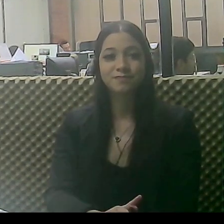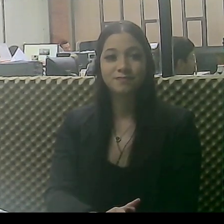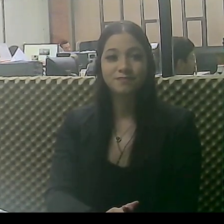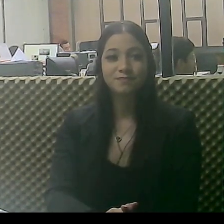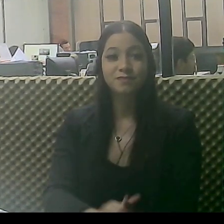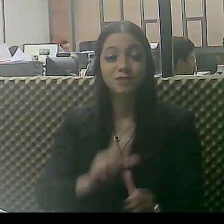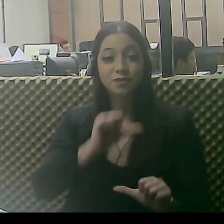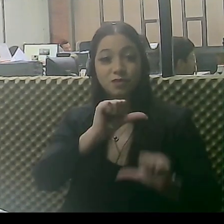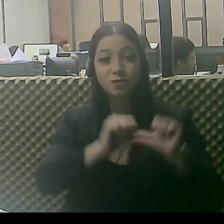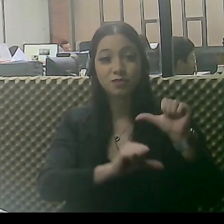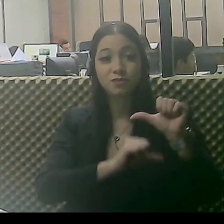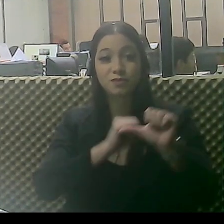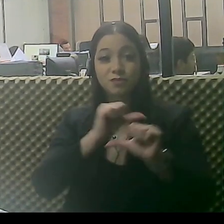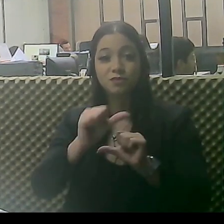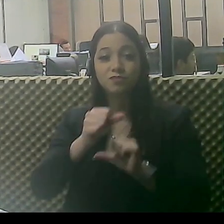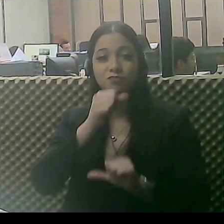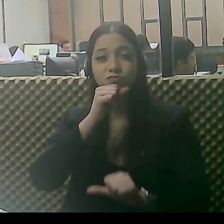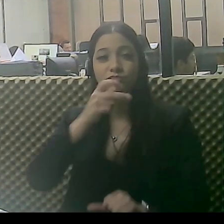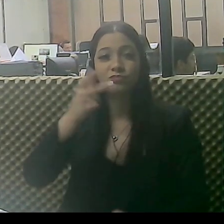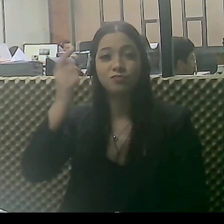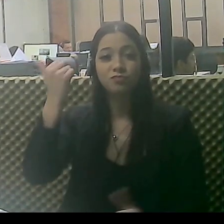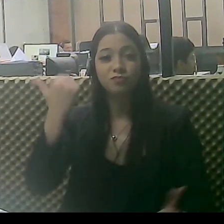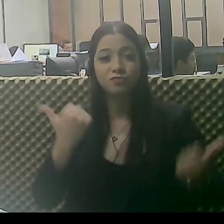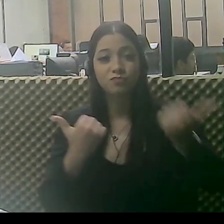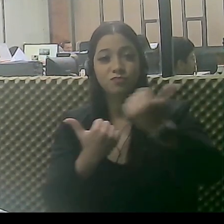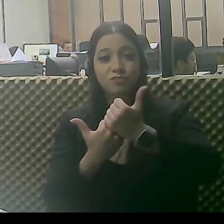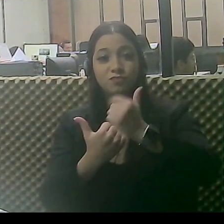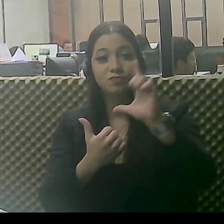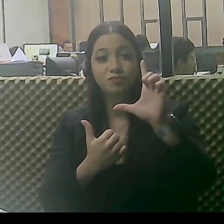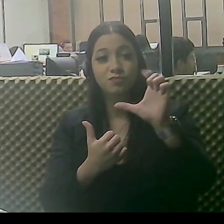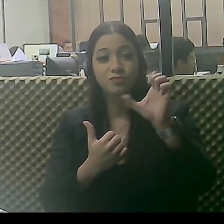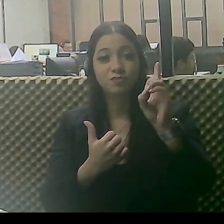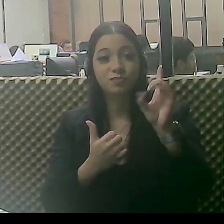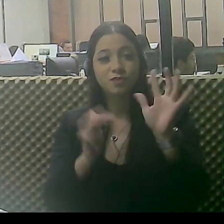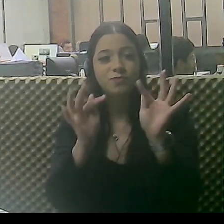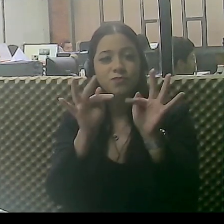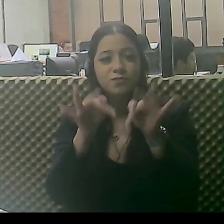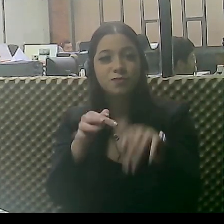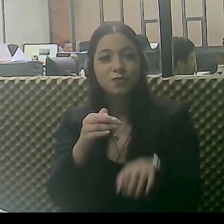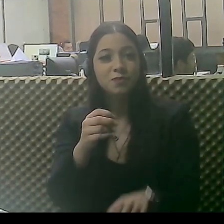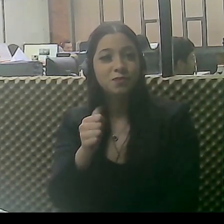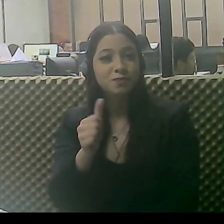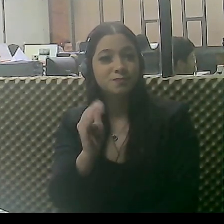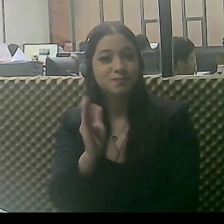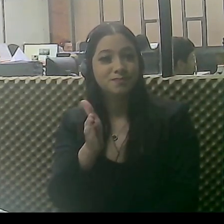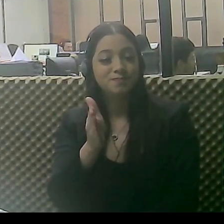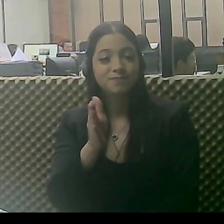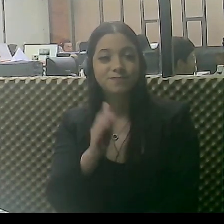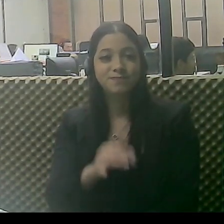A troca da iluminação com lâmpadas de LED está na fase final.